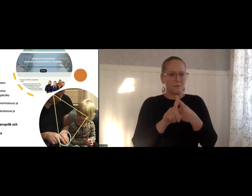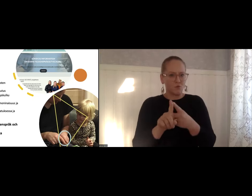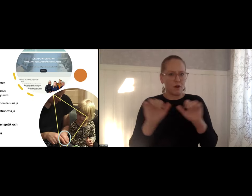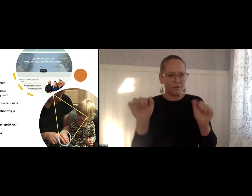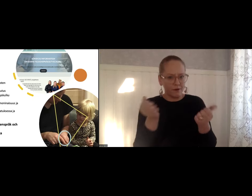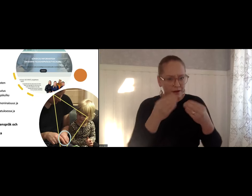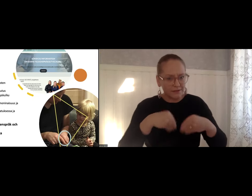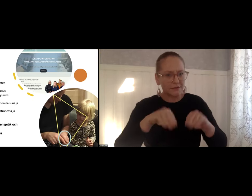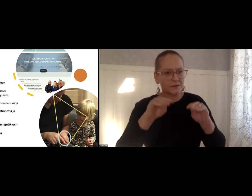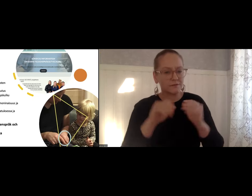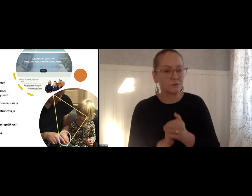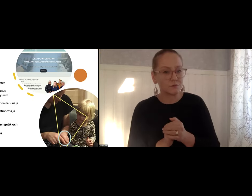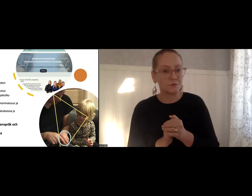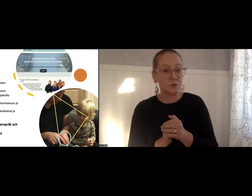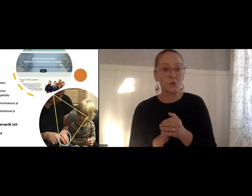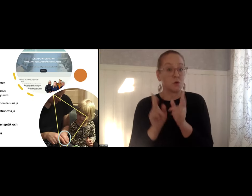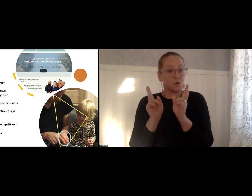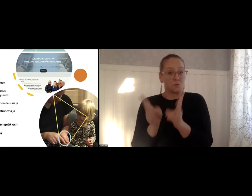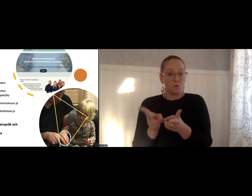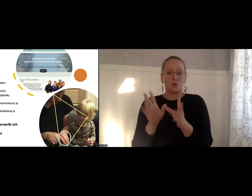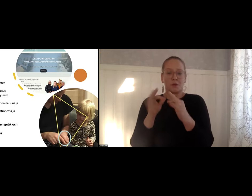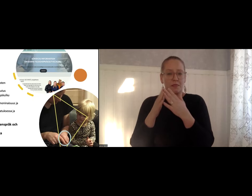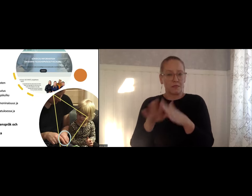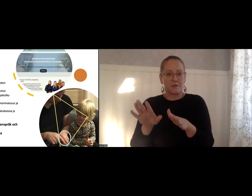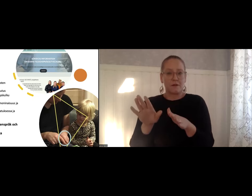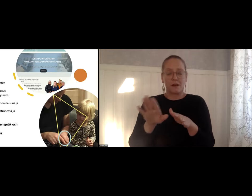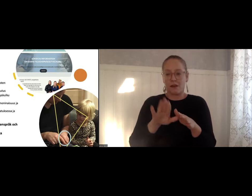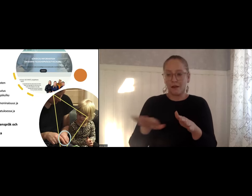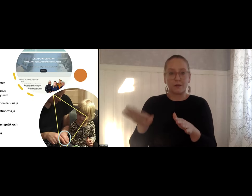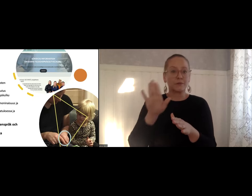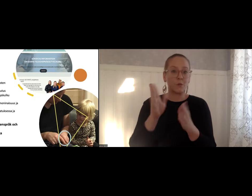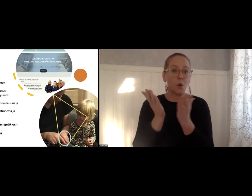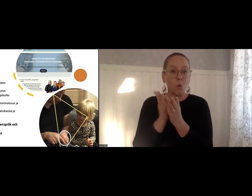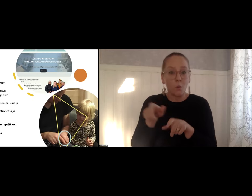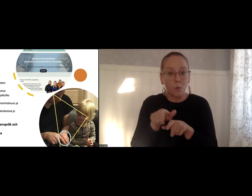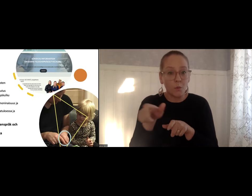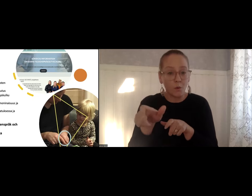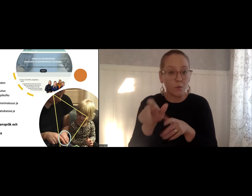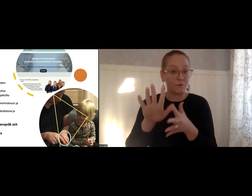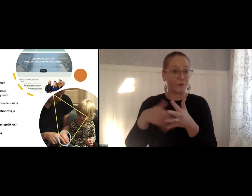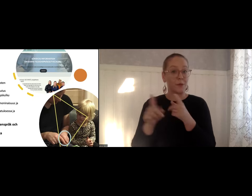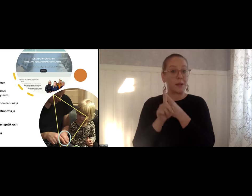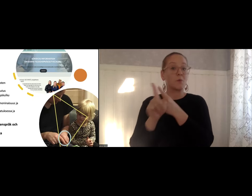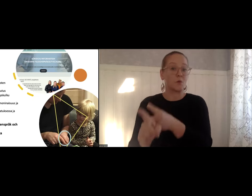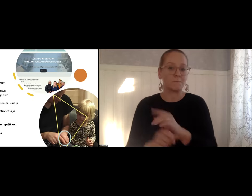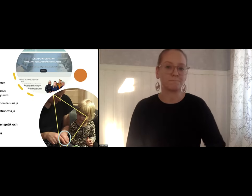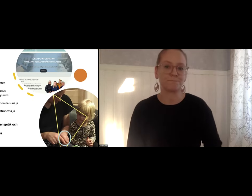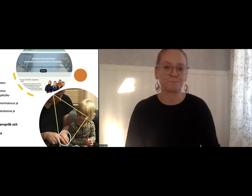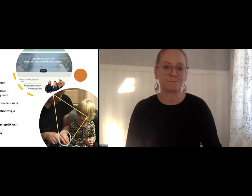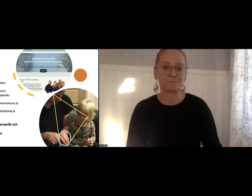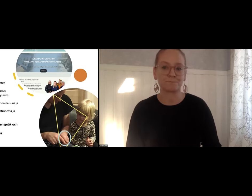perheopetusta voidaan toteuttaa, millä tavalla viittomakieli voi olla mukana varhaiskasvatuksessa ja millä tavalla